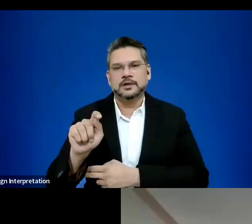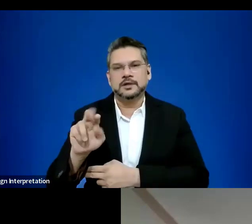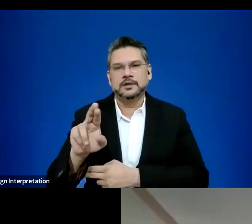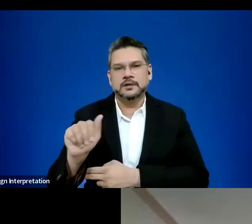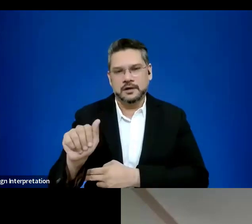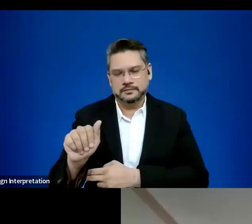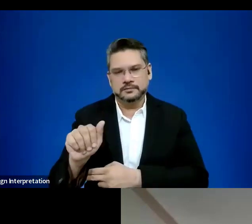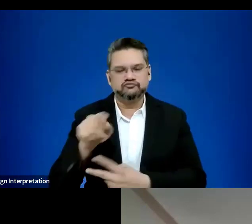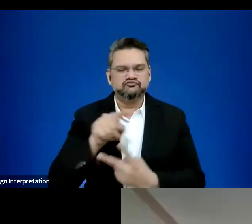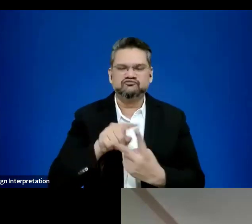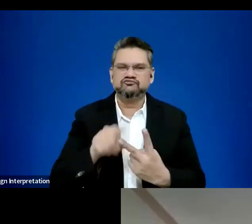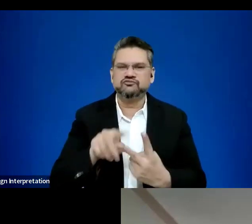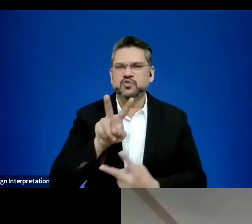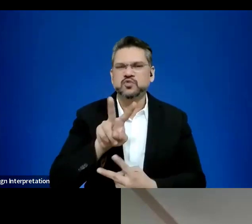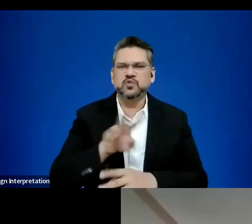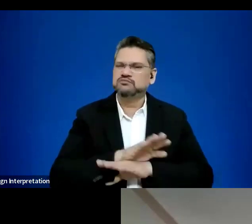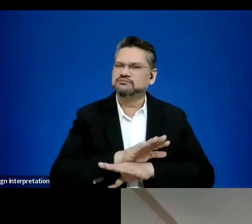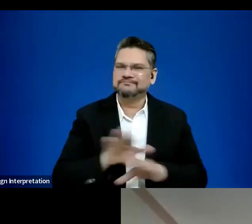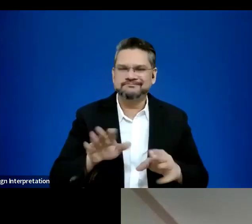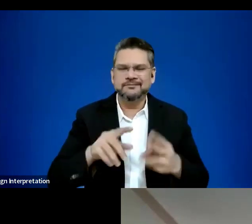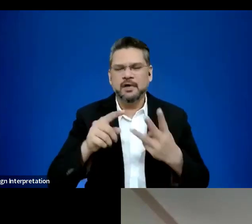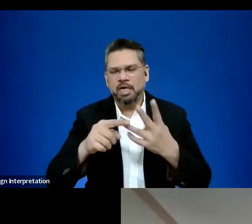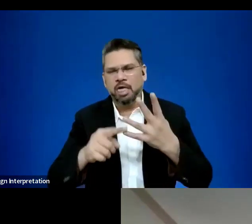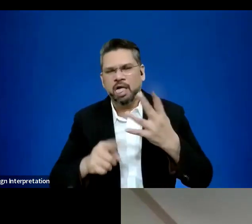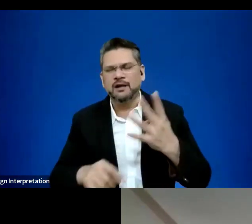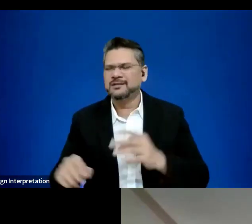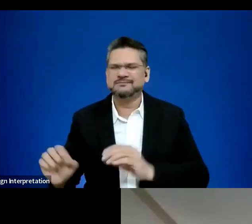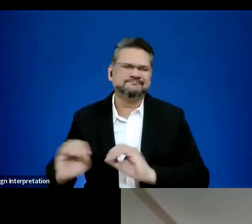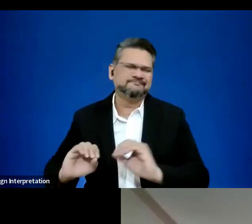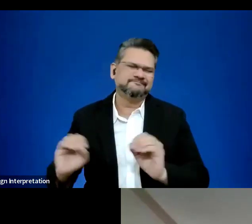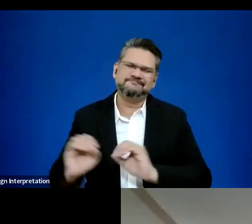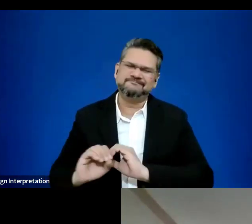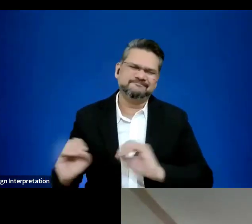残疾人士来去做帮助。